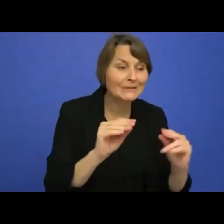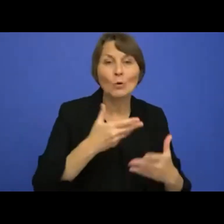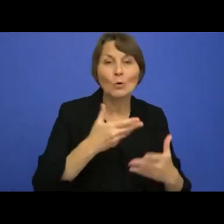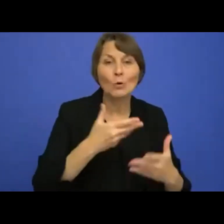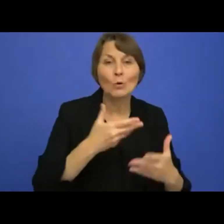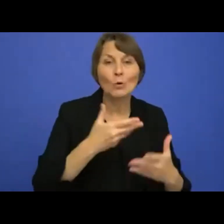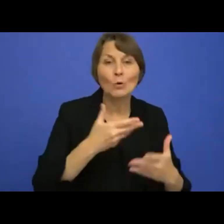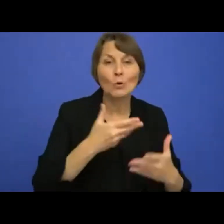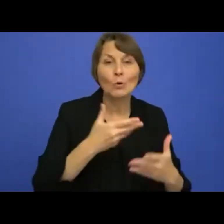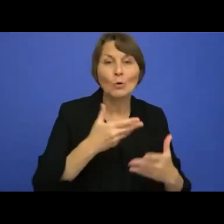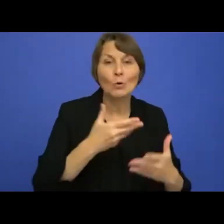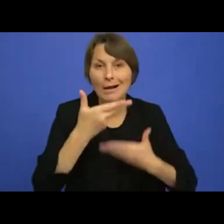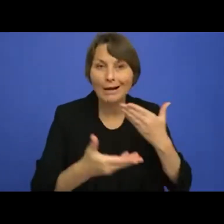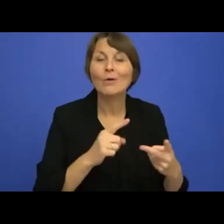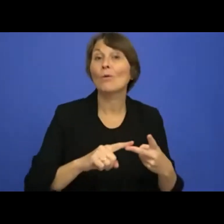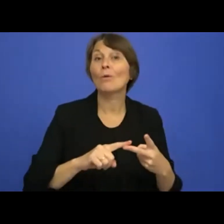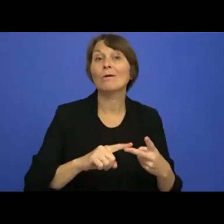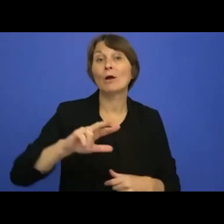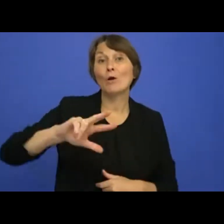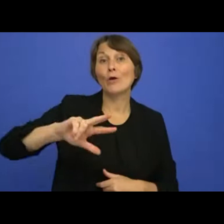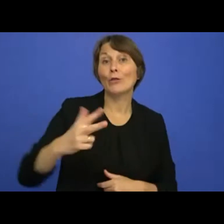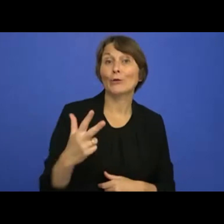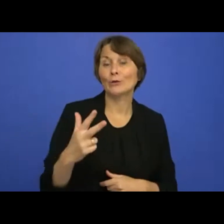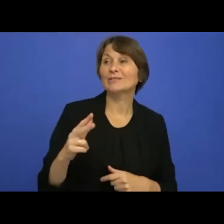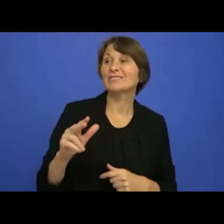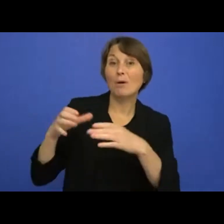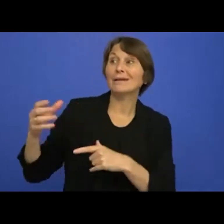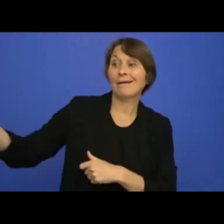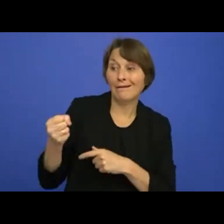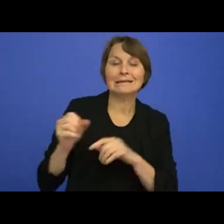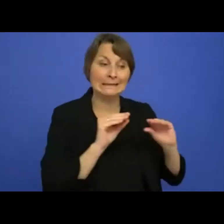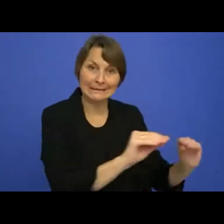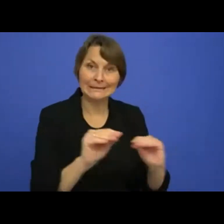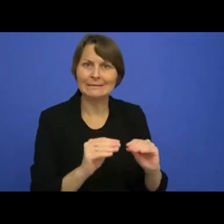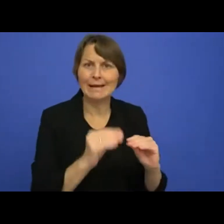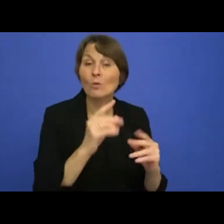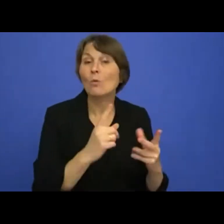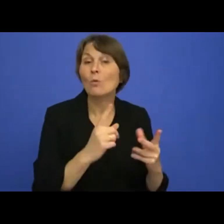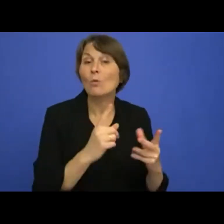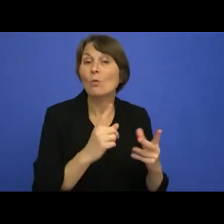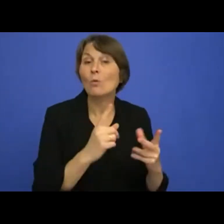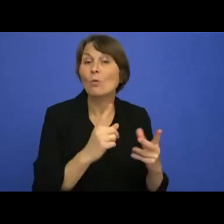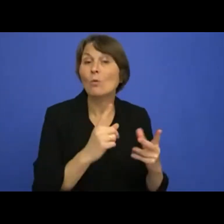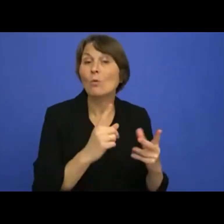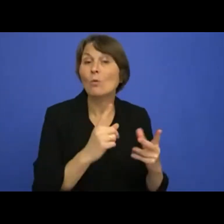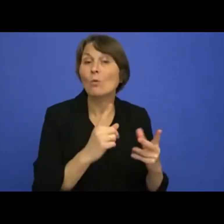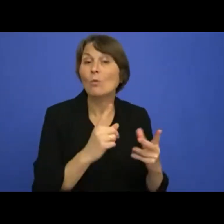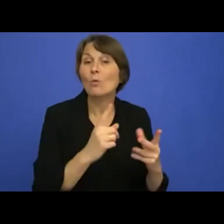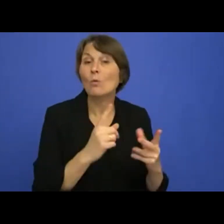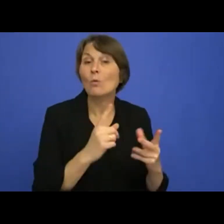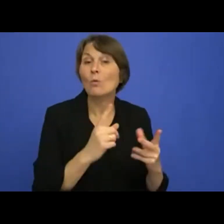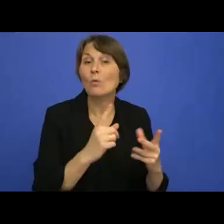se fait grâce à la direction de l'école, les principaux établissements, diverses structures au sein